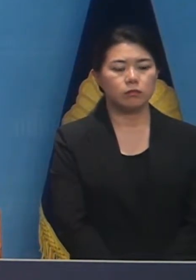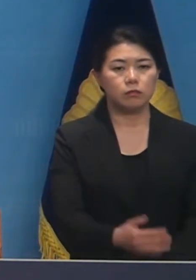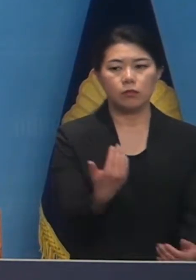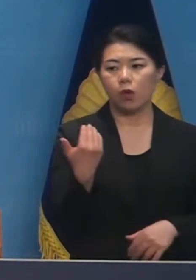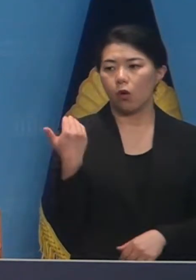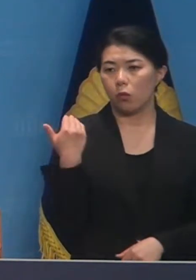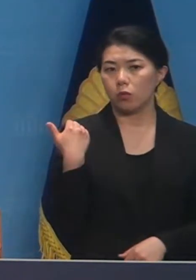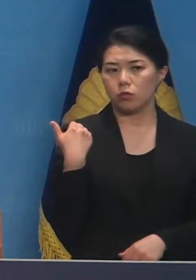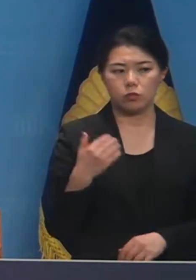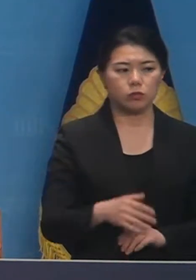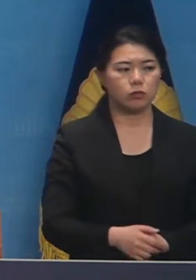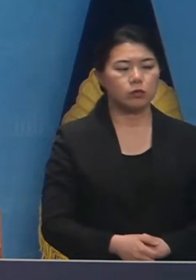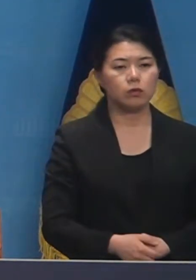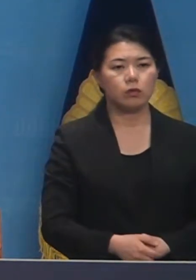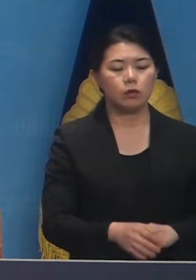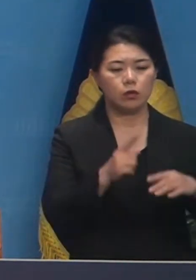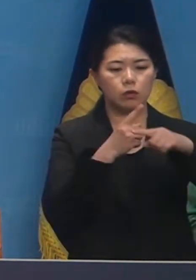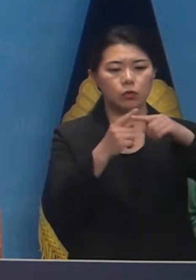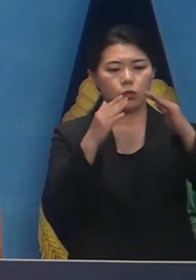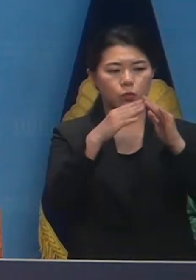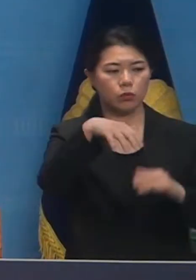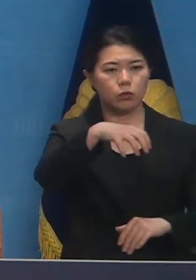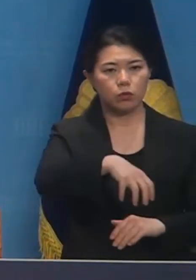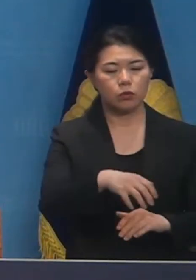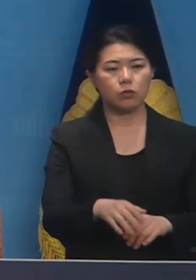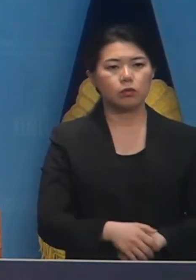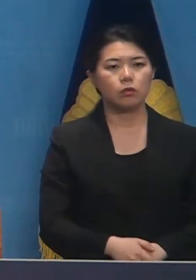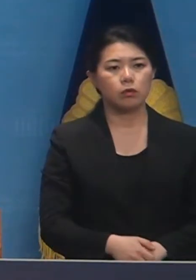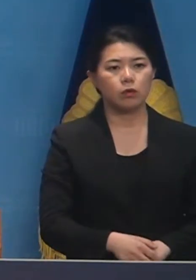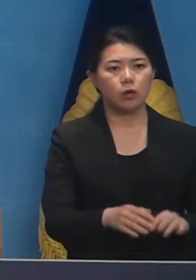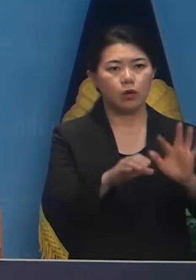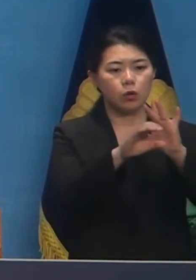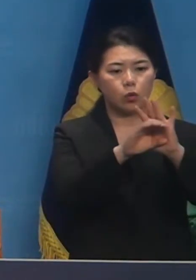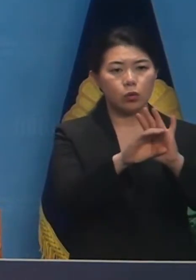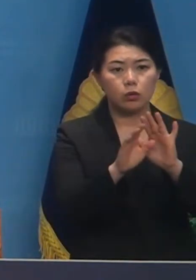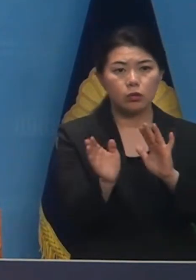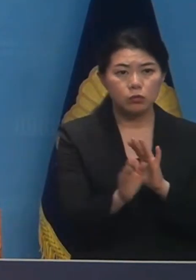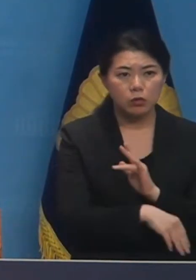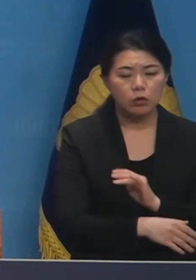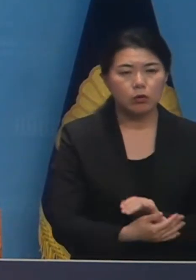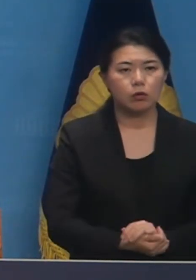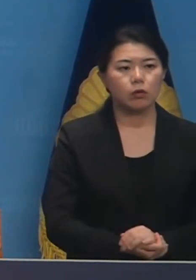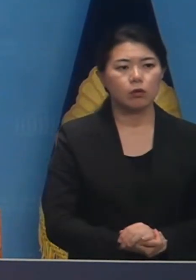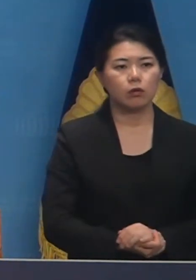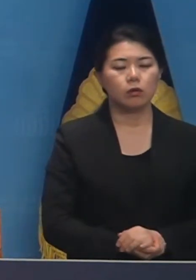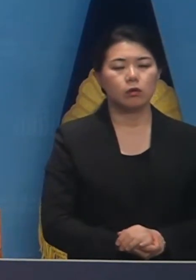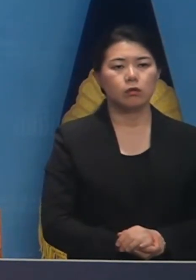얼마 전부터 우리 교회는 코로나 때부터 이